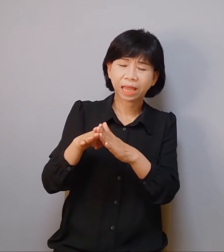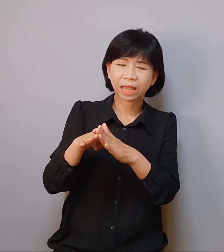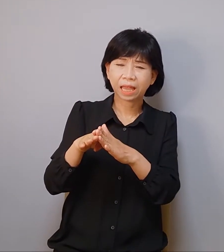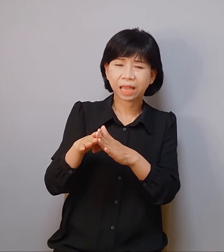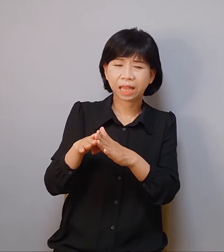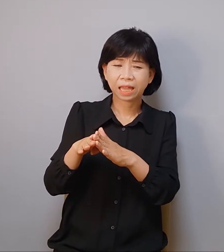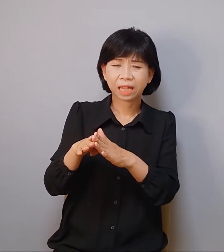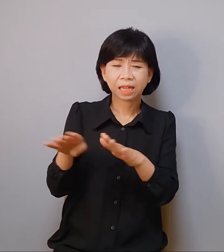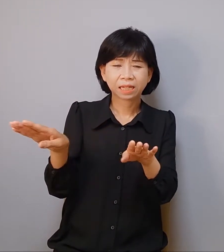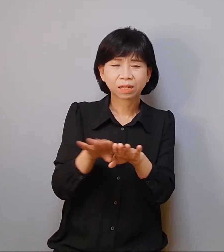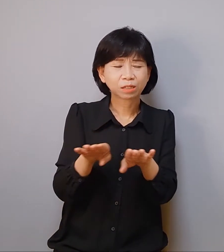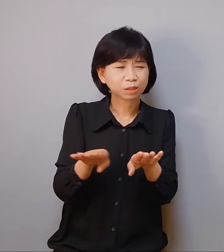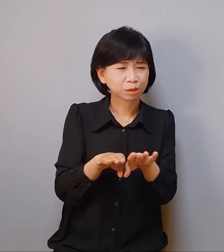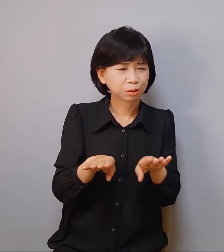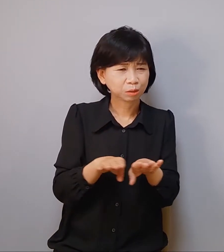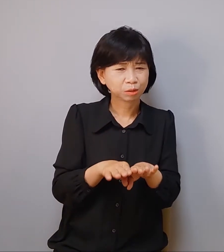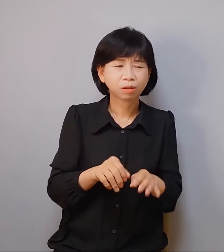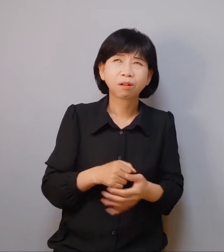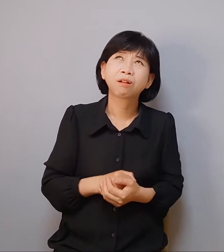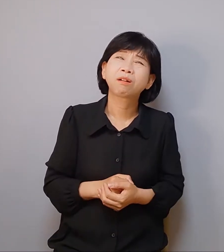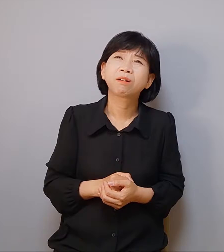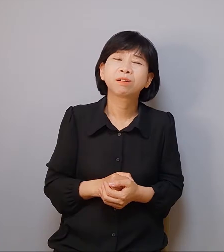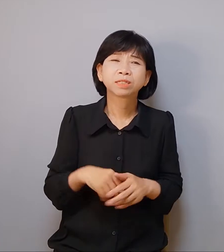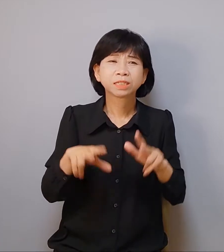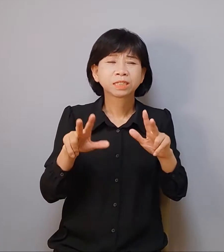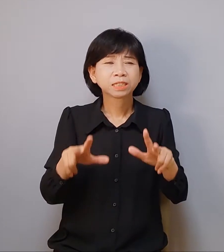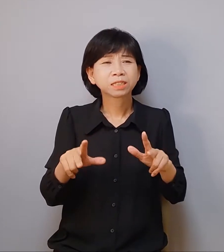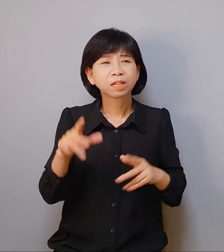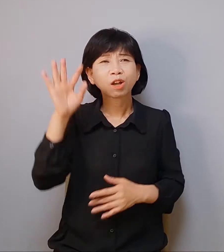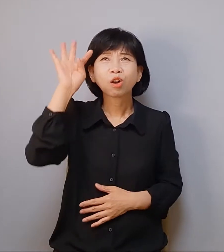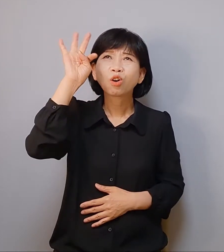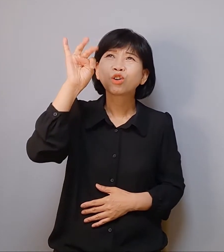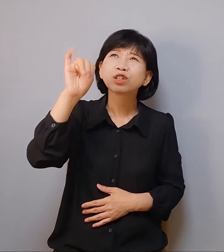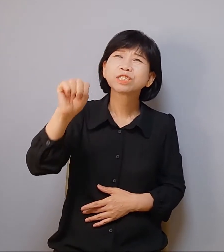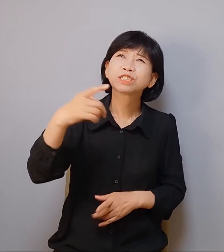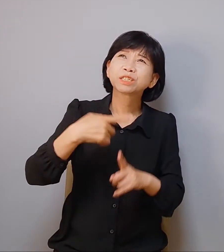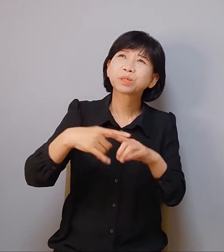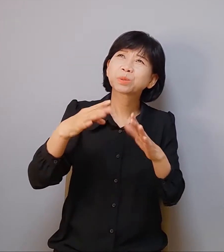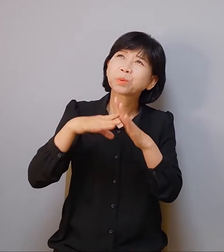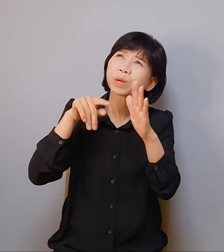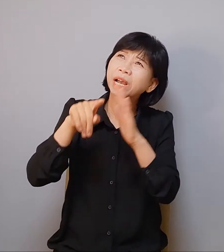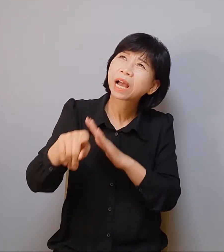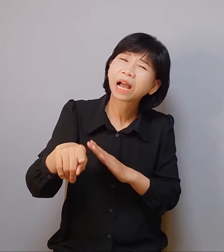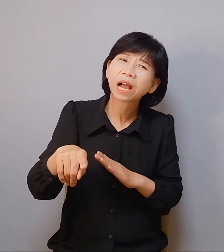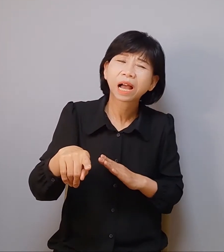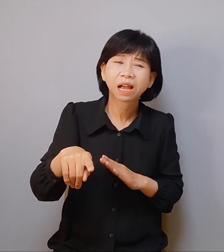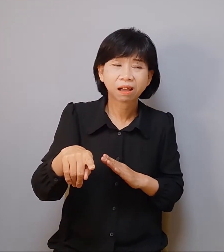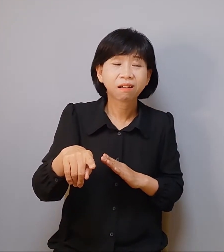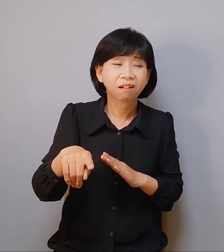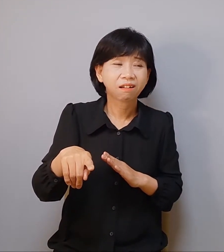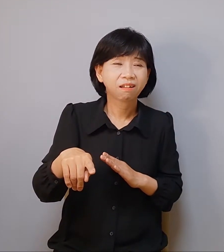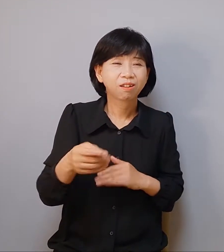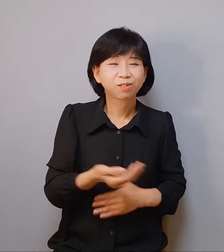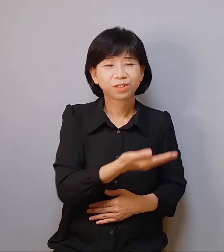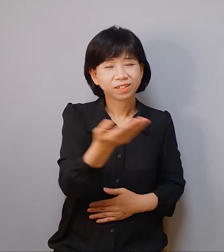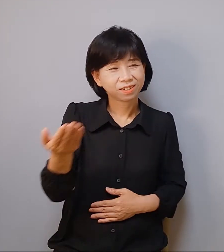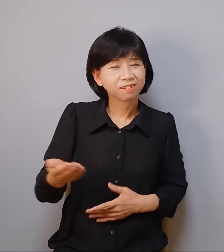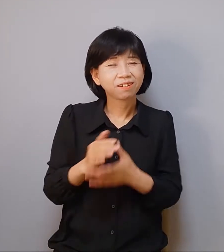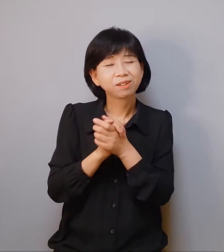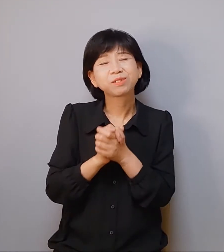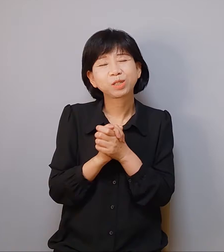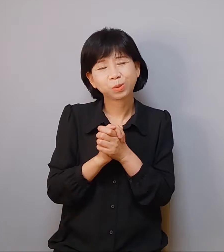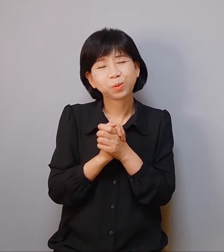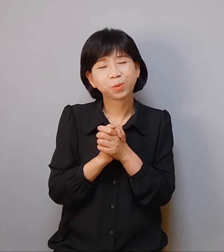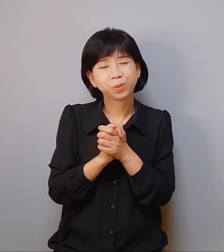같아요. 네, 그래서 이제 기도하다가 앞으로 우리 한 해 동안은 이제 매월 첫